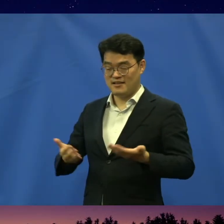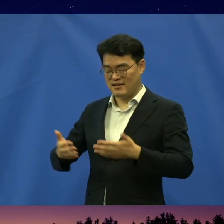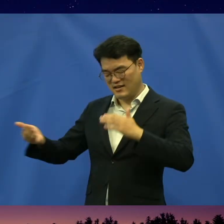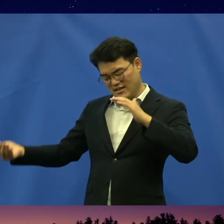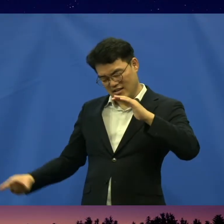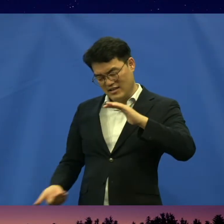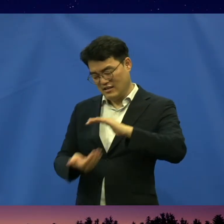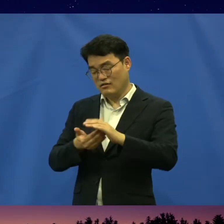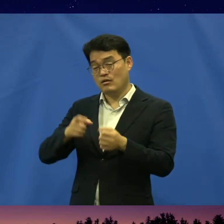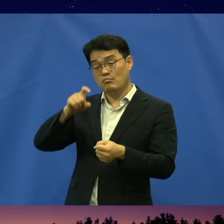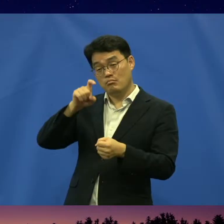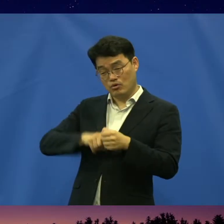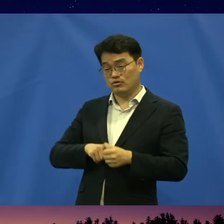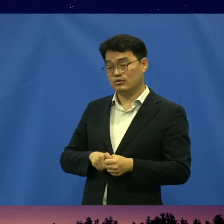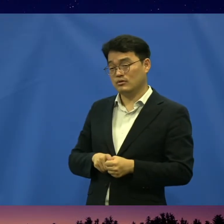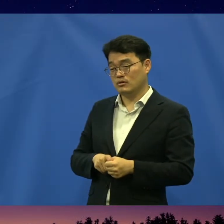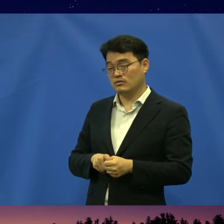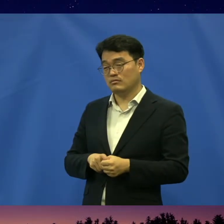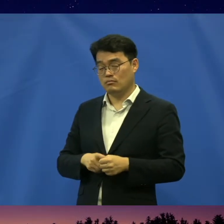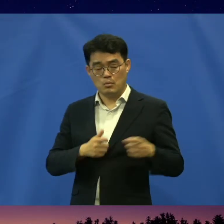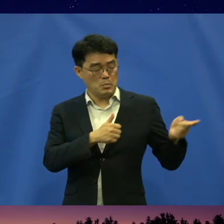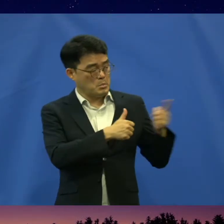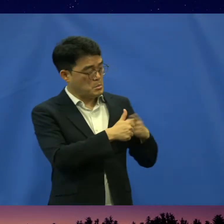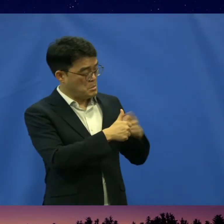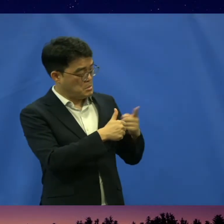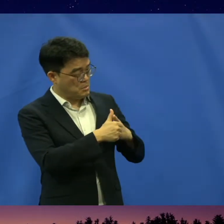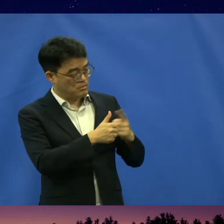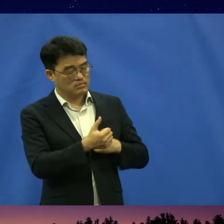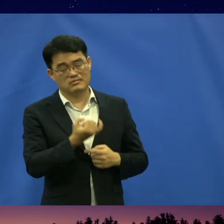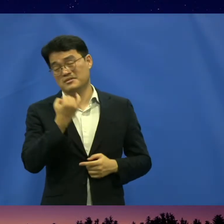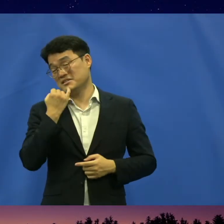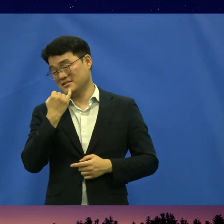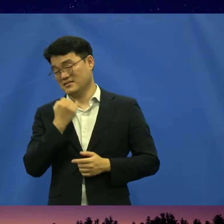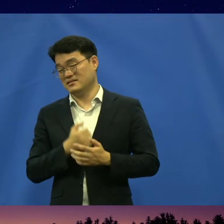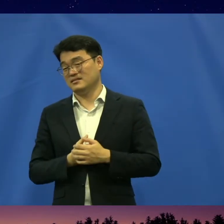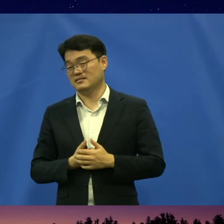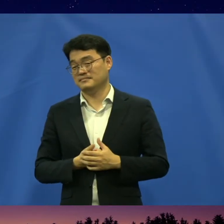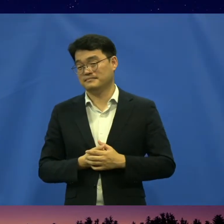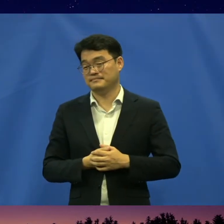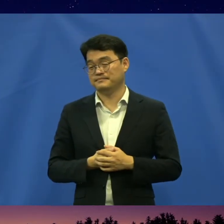위해서 욕 좀 먹으면 어때요? 그죠? 욕 좀 먹으면 어때요?